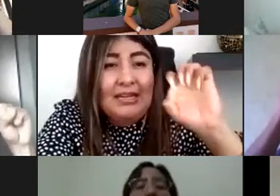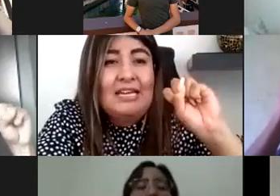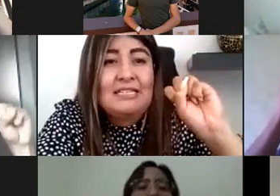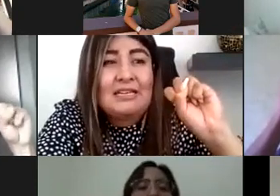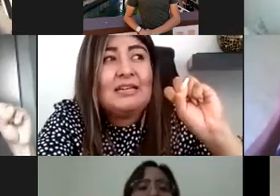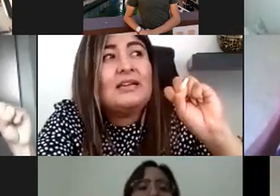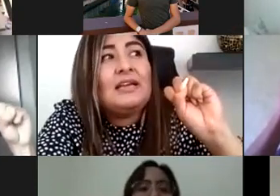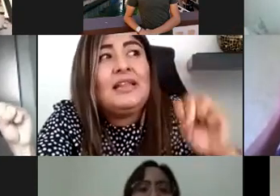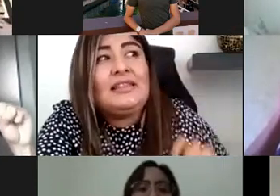S. T.